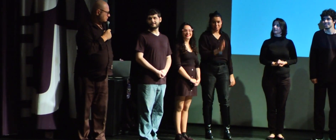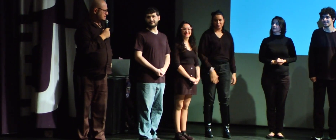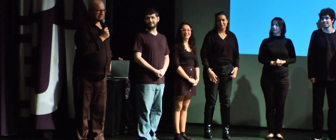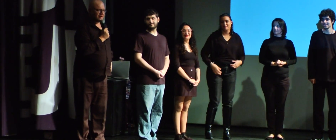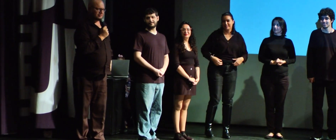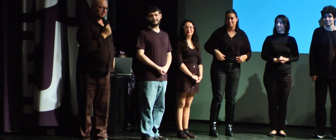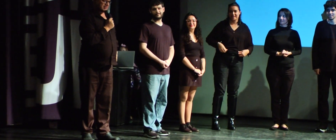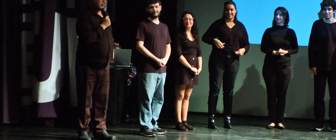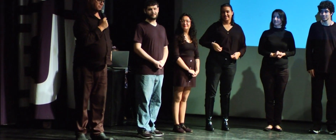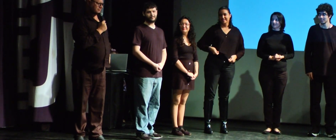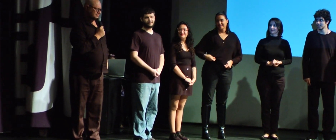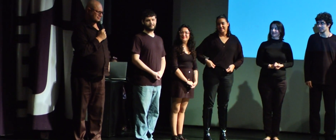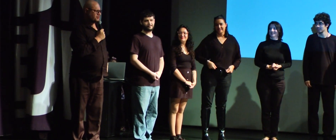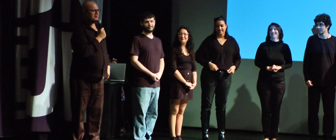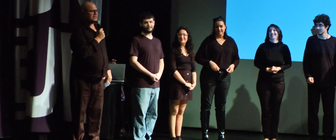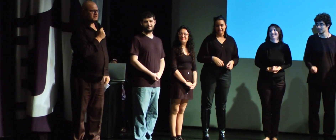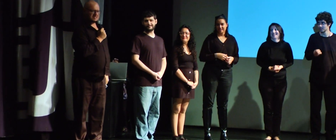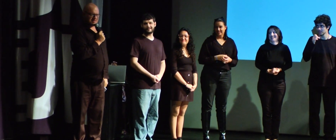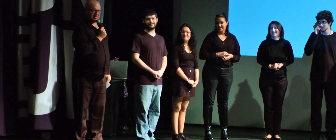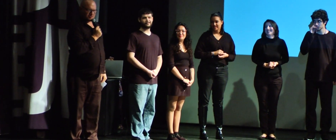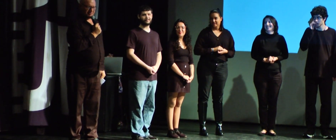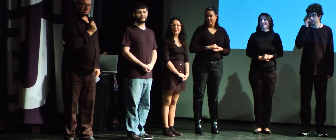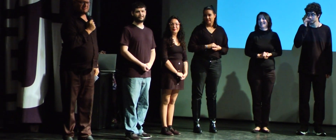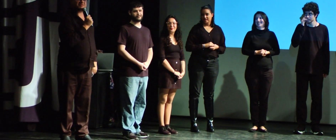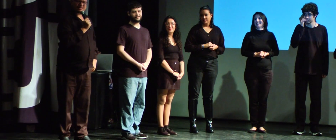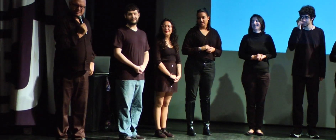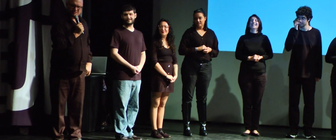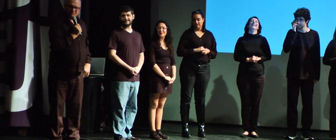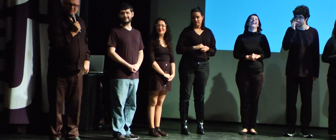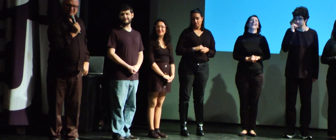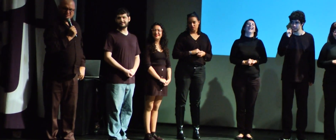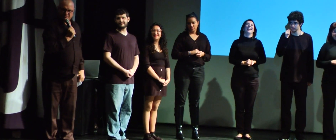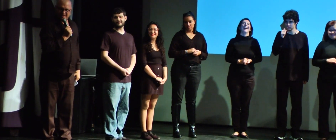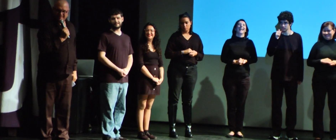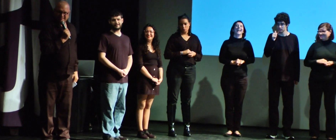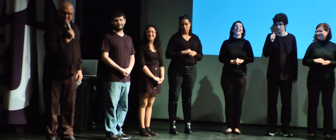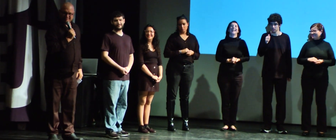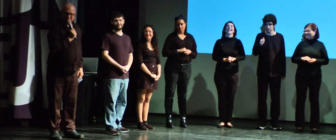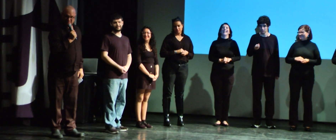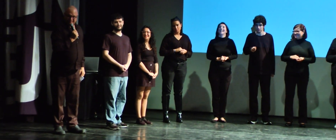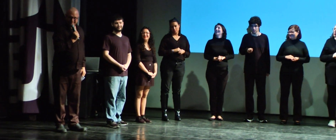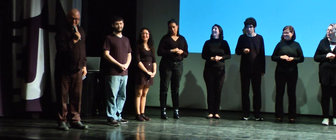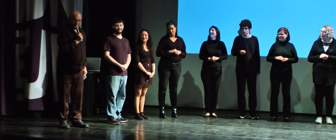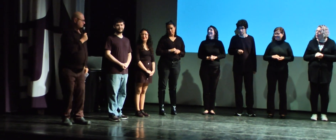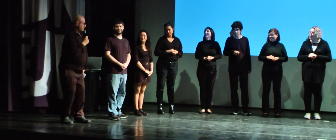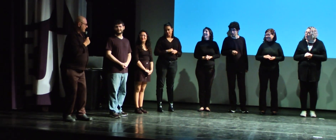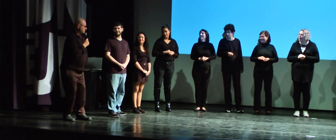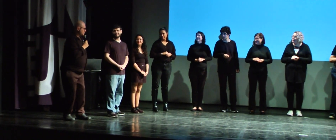Será que teria que fazer rápido? Eu falando e vocês fazendo, só para fechar, vamos ver se dá certo? Vamos ver? Vamos ver? Preparados?